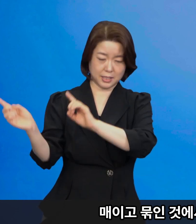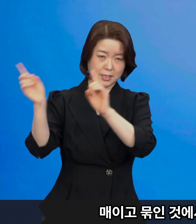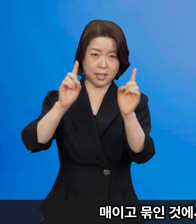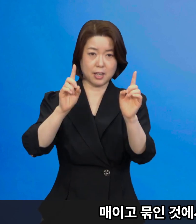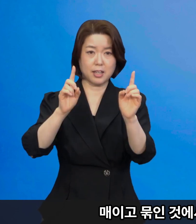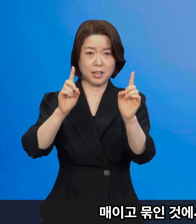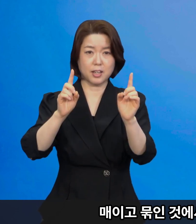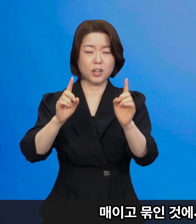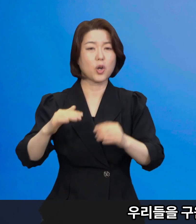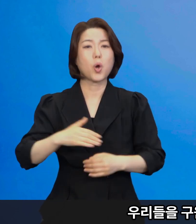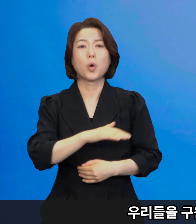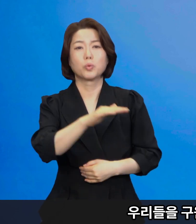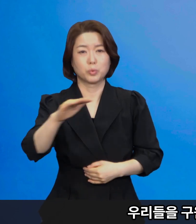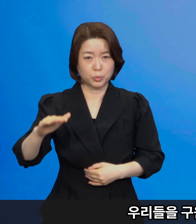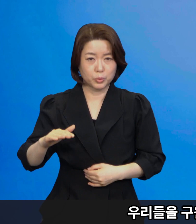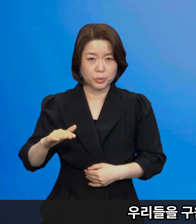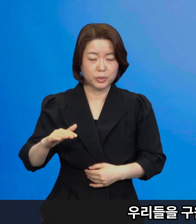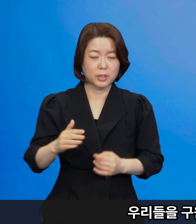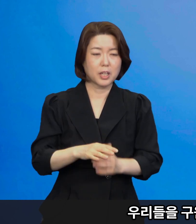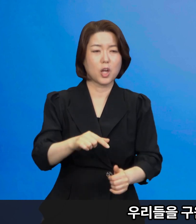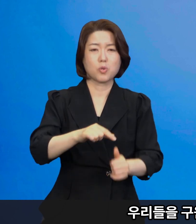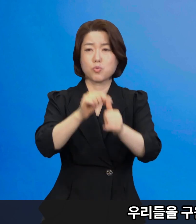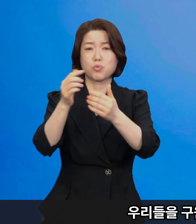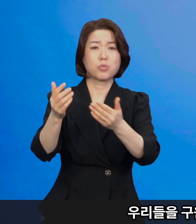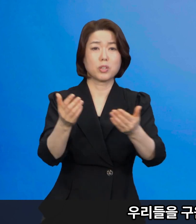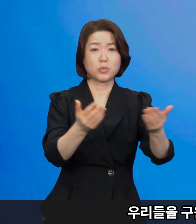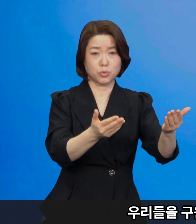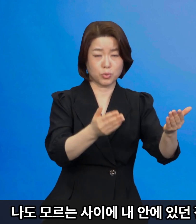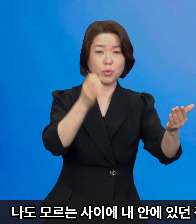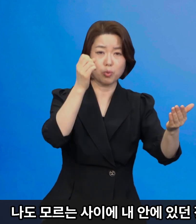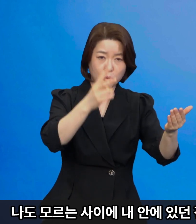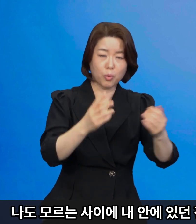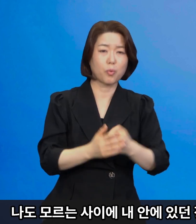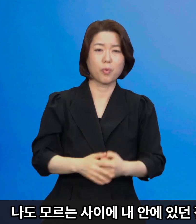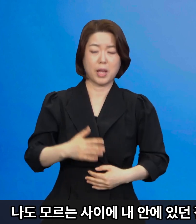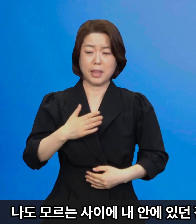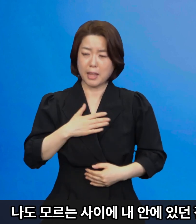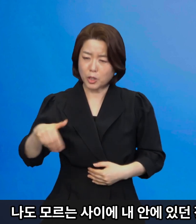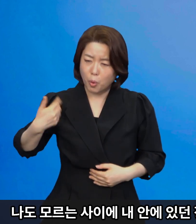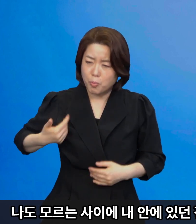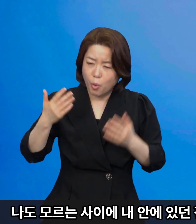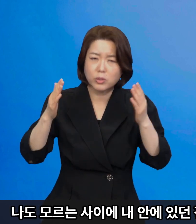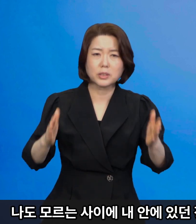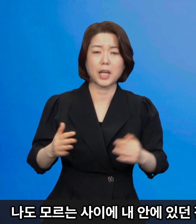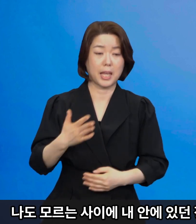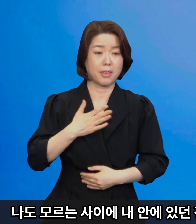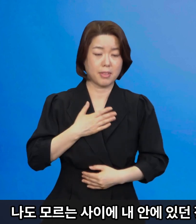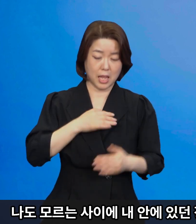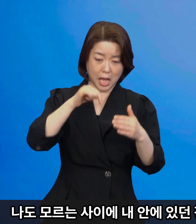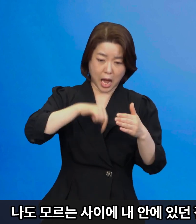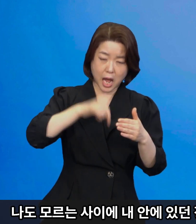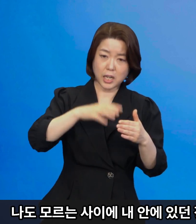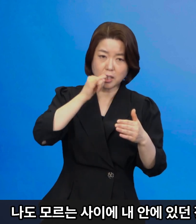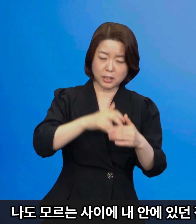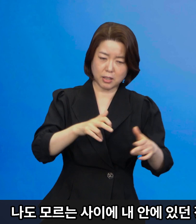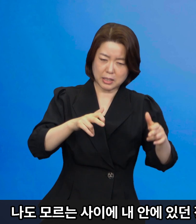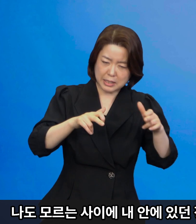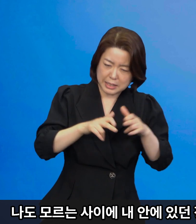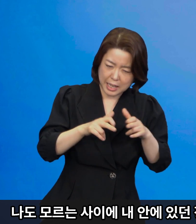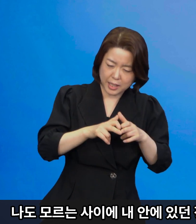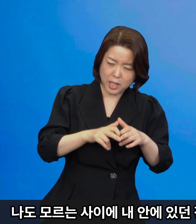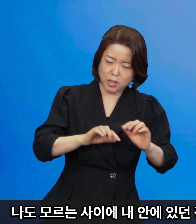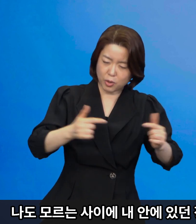살아나시고 우리들을 구원하셨을 뿐 아니라 나도 모르는 사이에 내 안에 있던